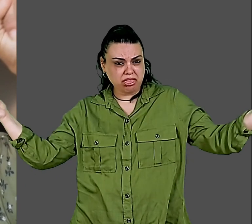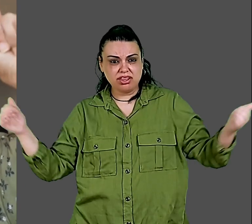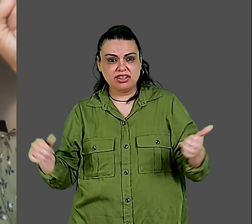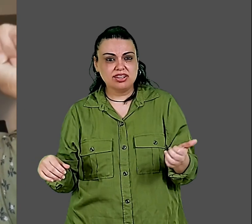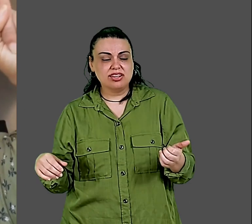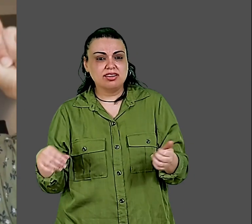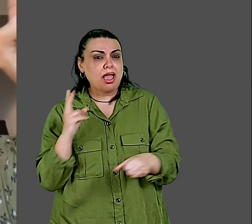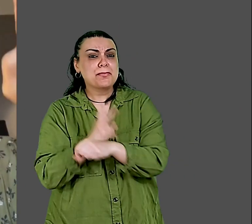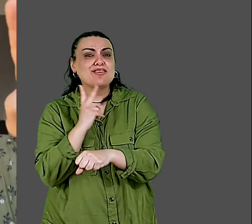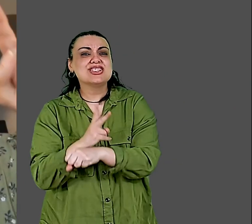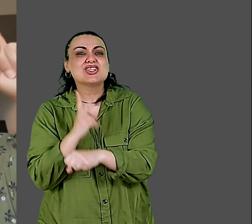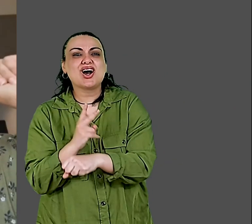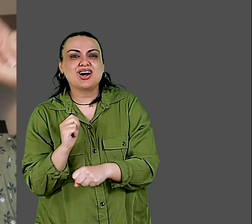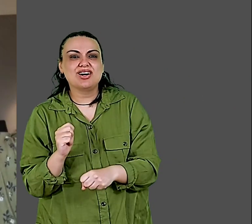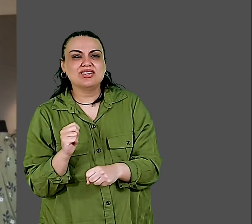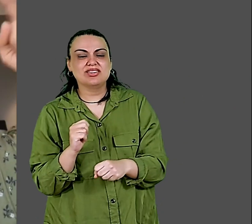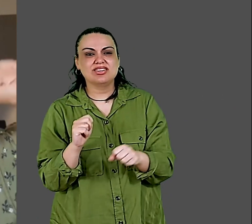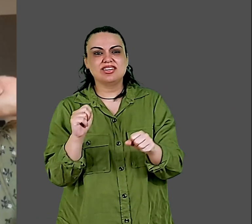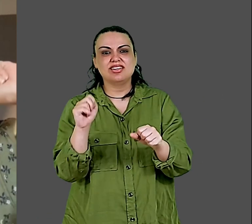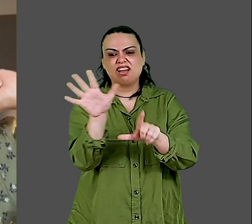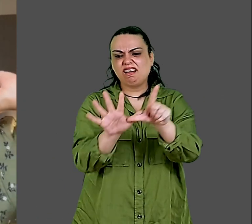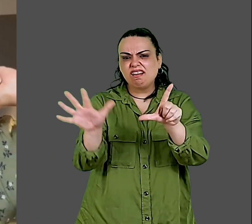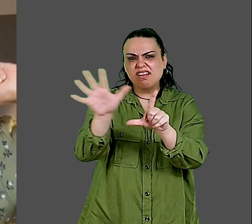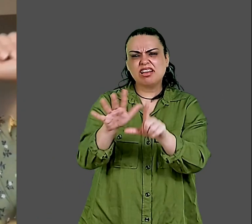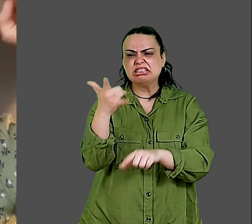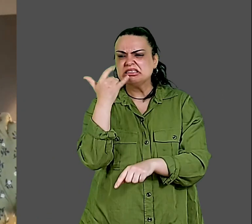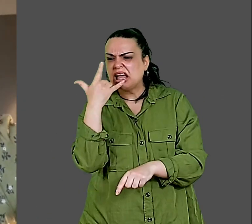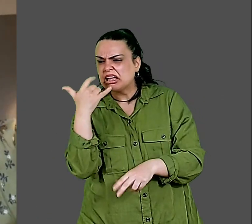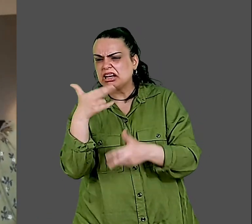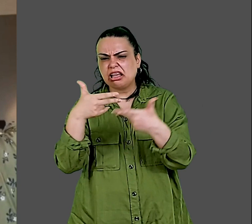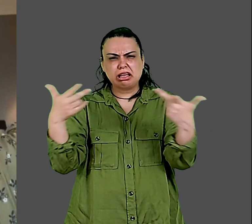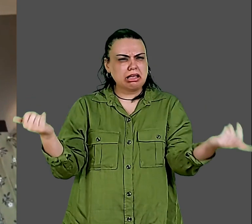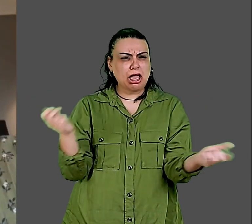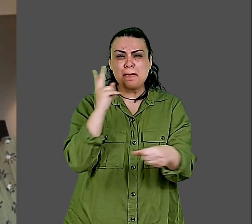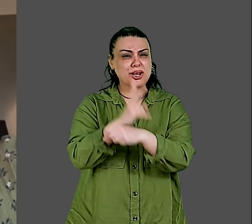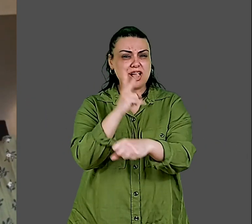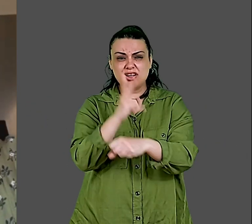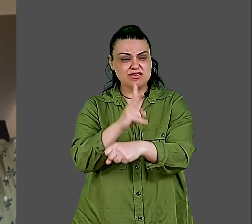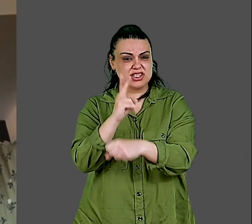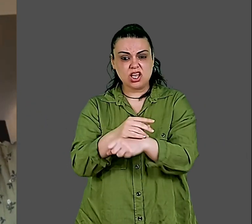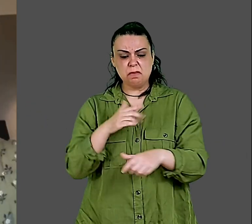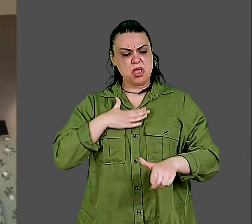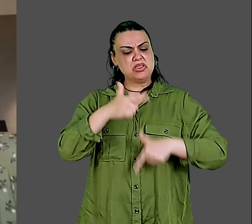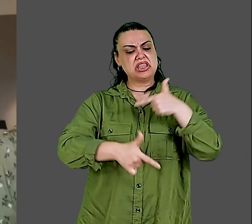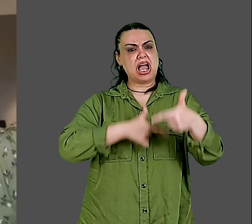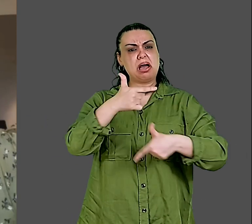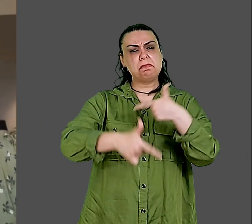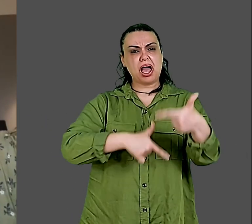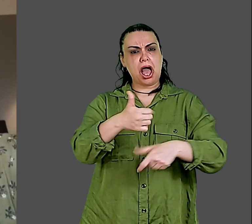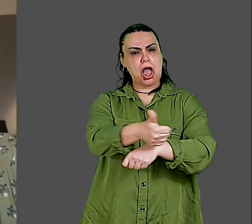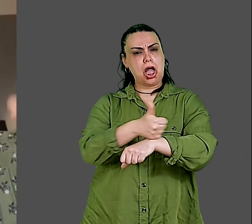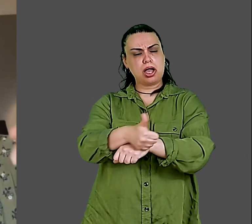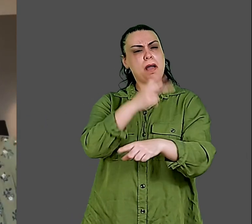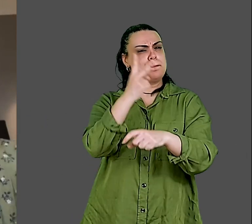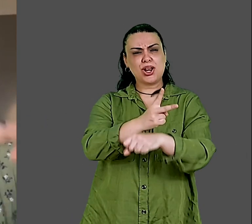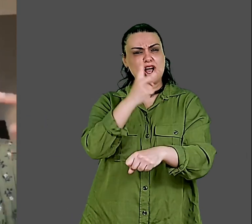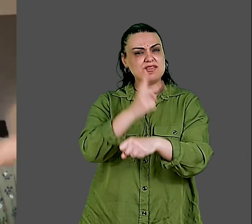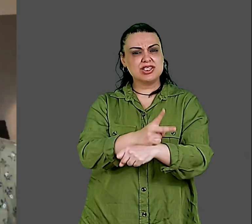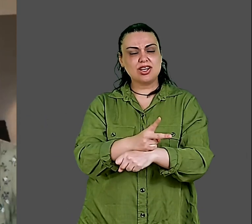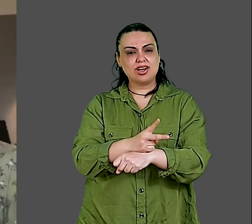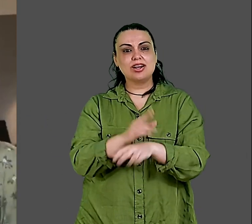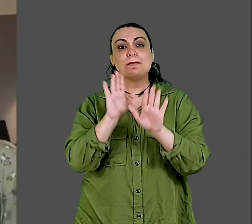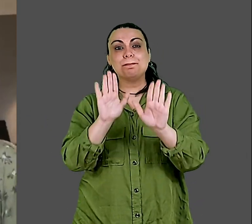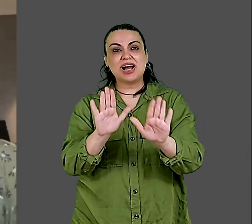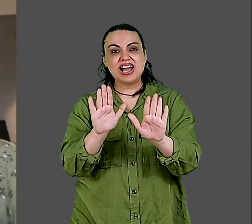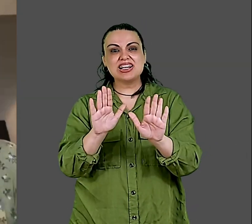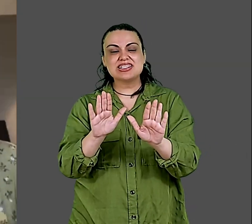obras. E aí, meu irmão, não tem plataforma, não tem o que hoje é e amanhã não é, que vai ter poder de roubar aquilo